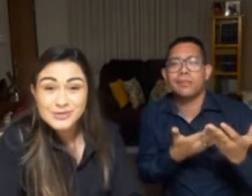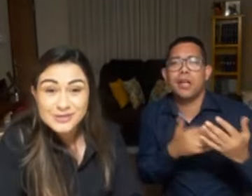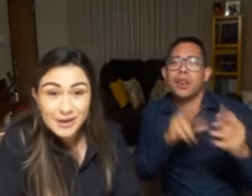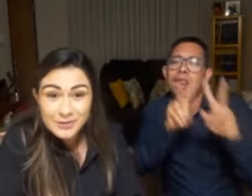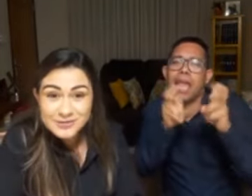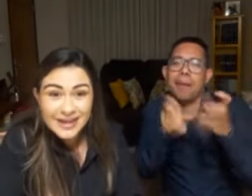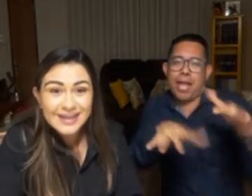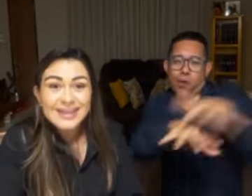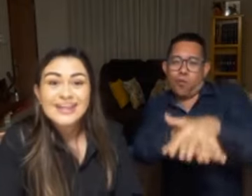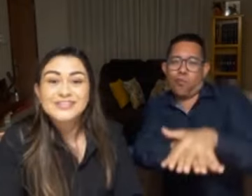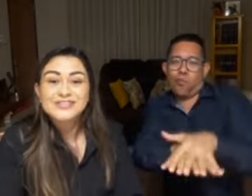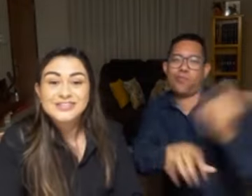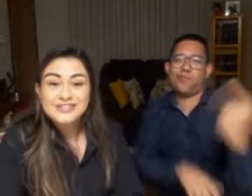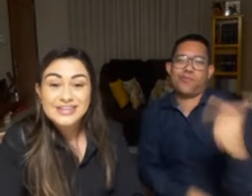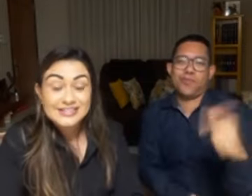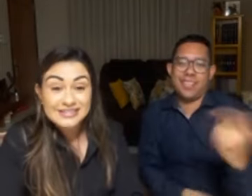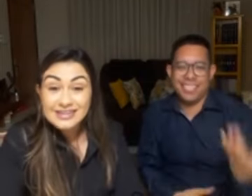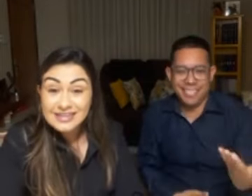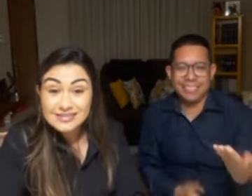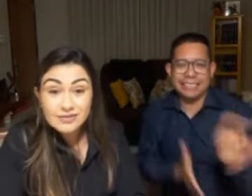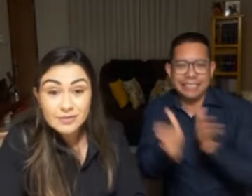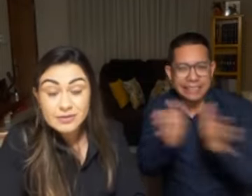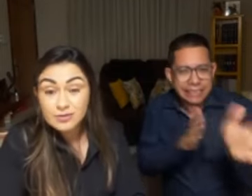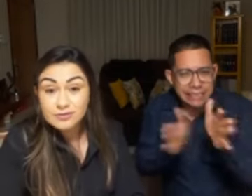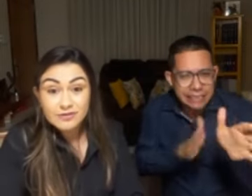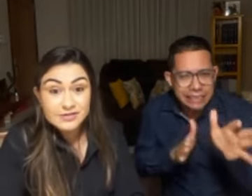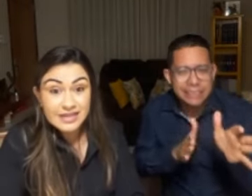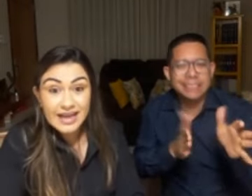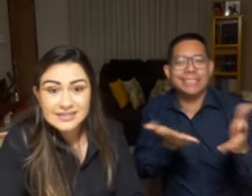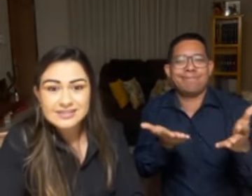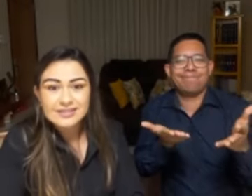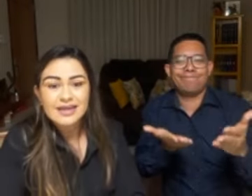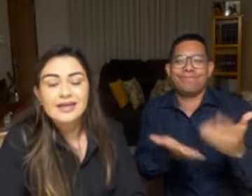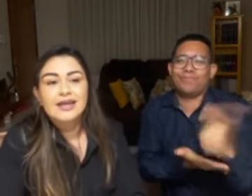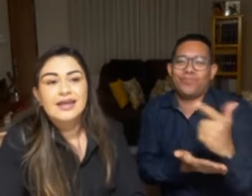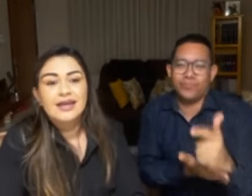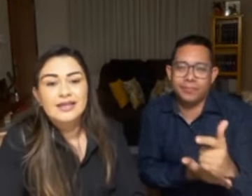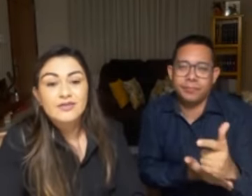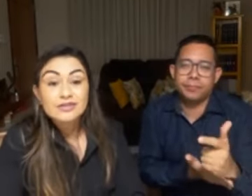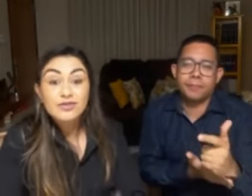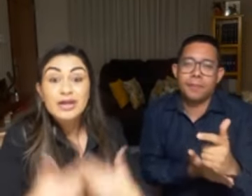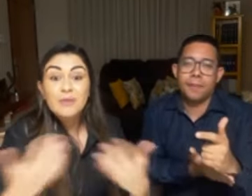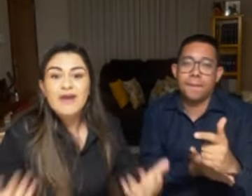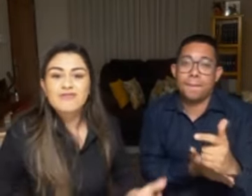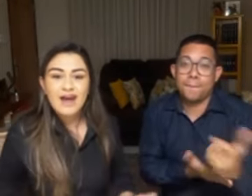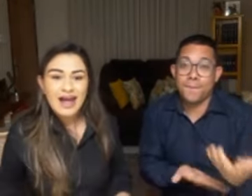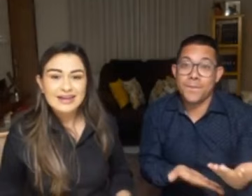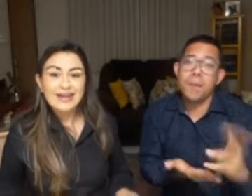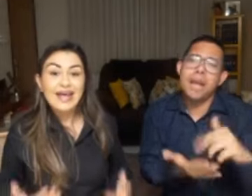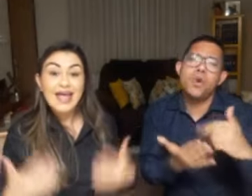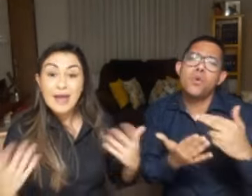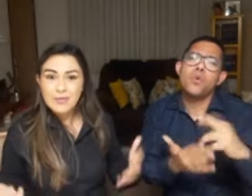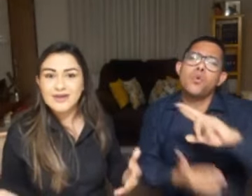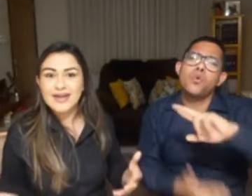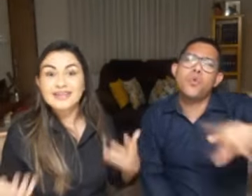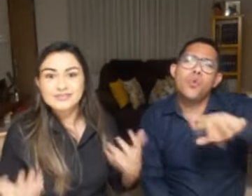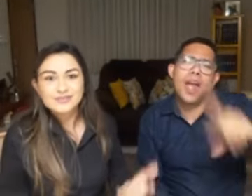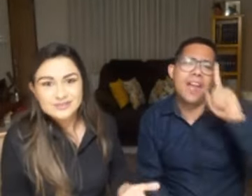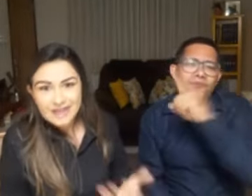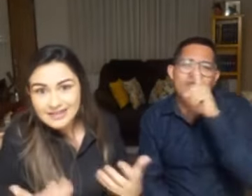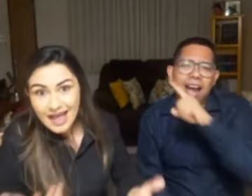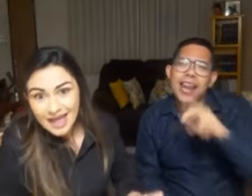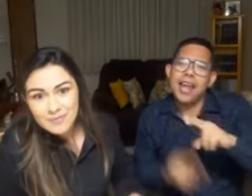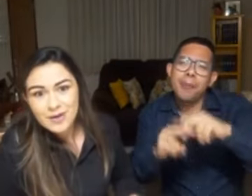de inclusão, né? Dessa aceitação da pessoa com deficiência, né? Talvez não foi nenhuma falha, era a época, né?